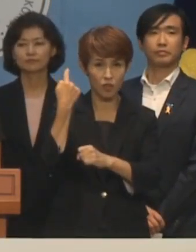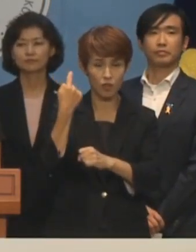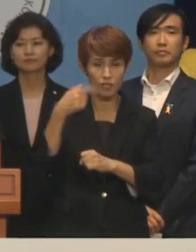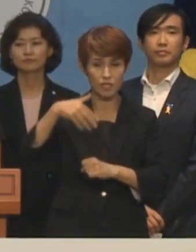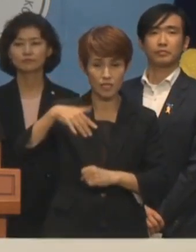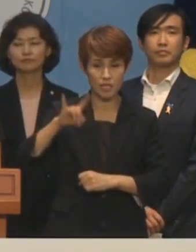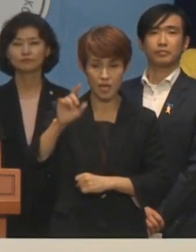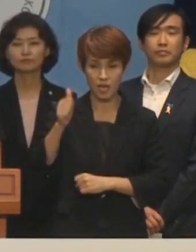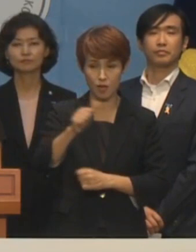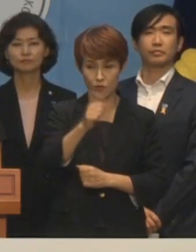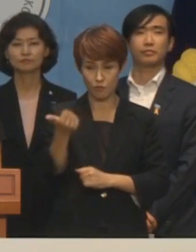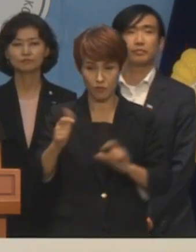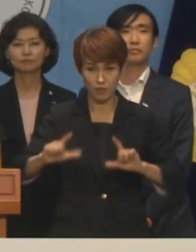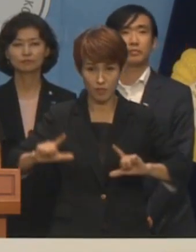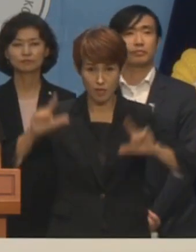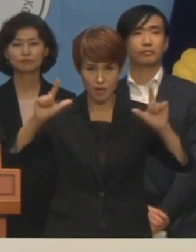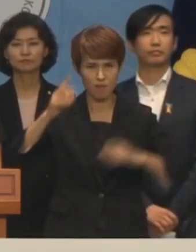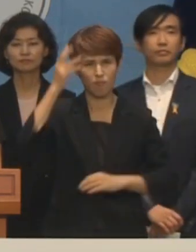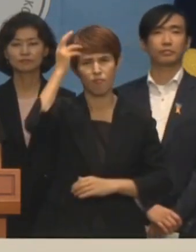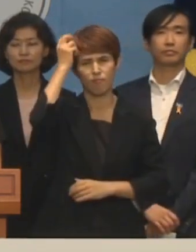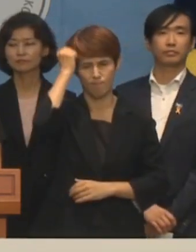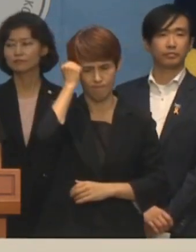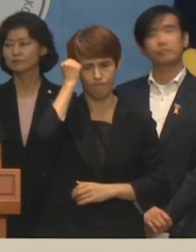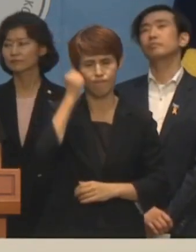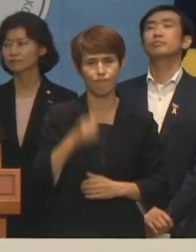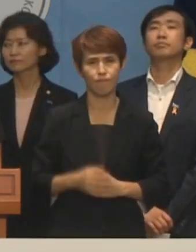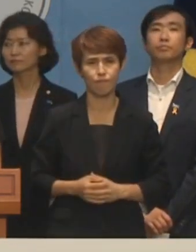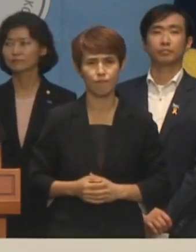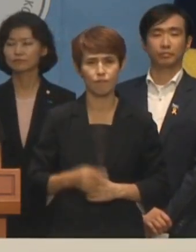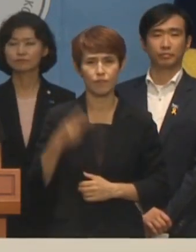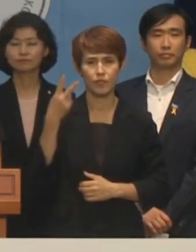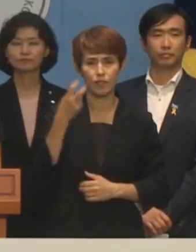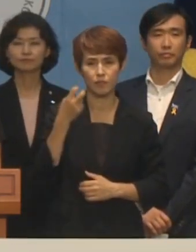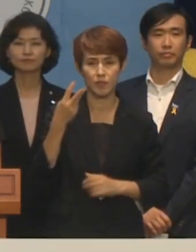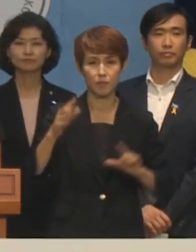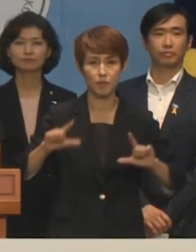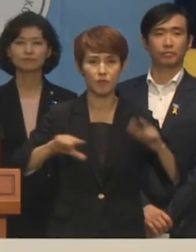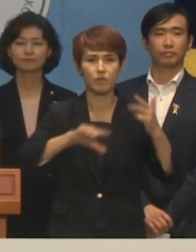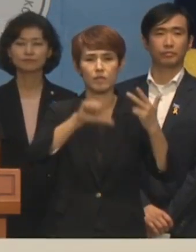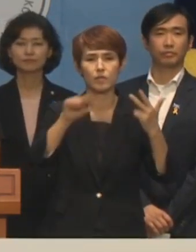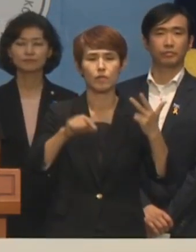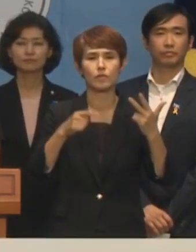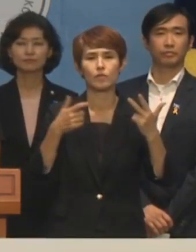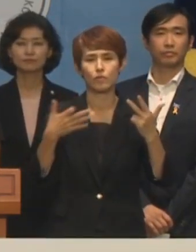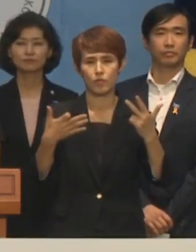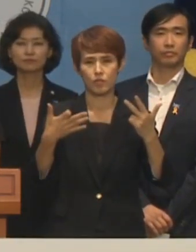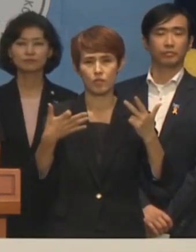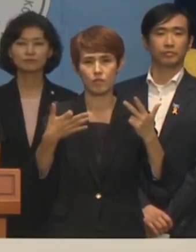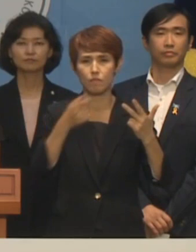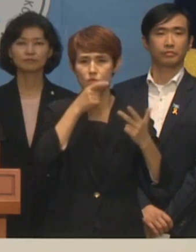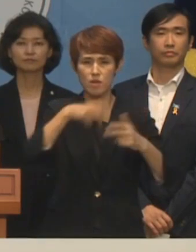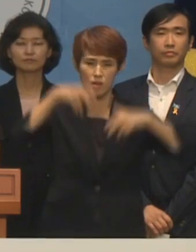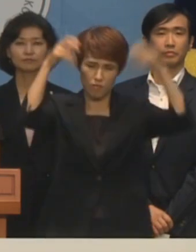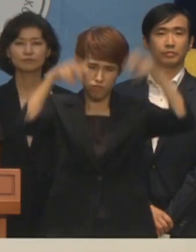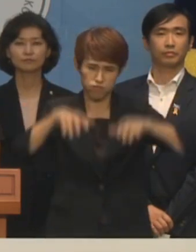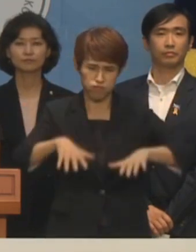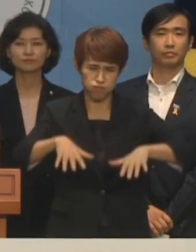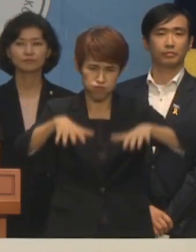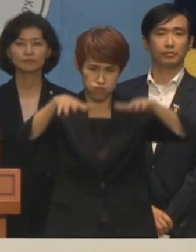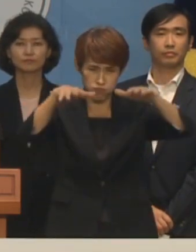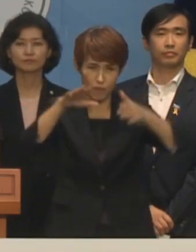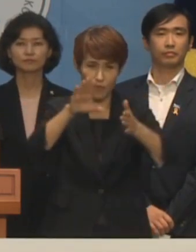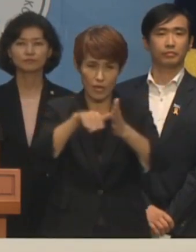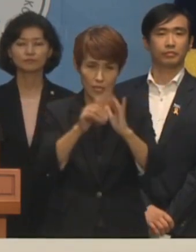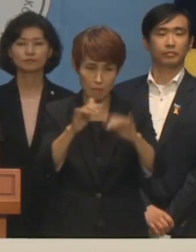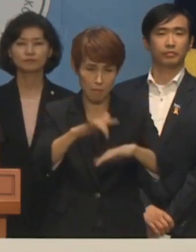수 없다. 지금으로부터 1년 전인 2023년 7월 19일 수해 피해 실종자 수색 작전에